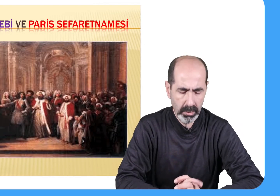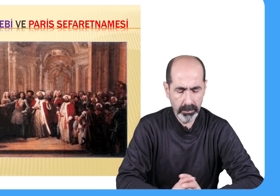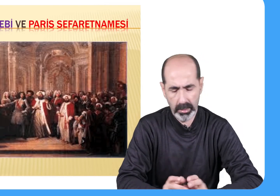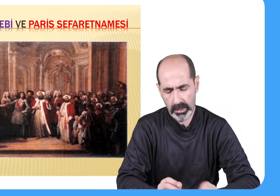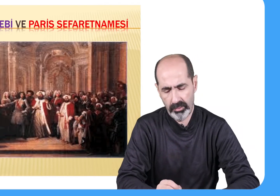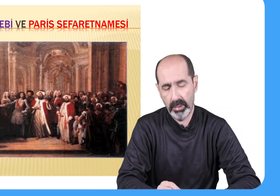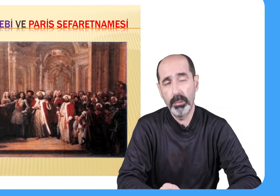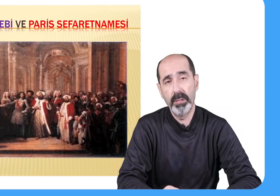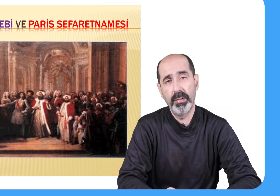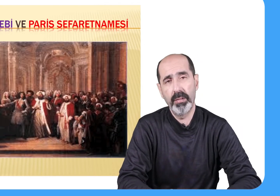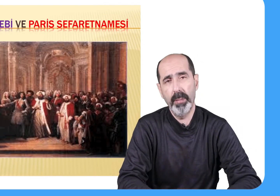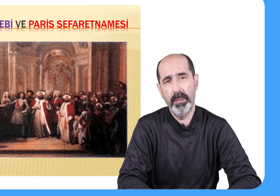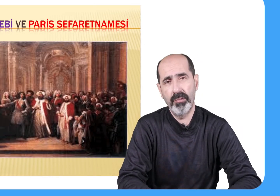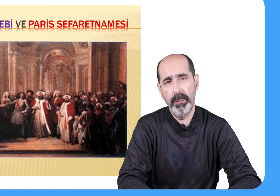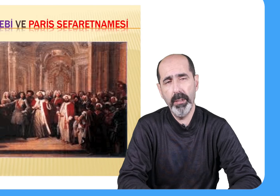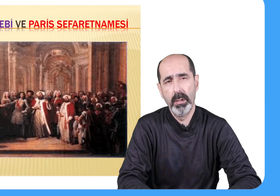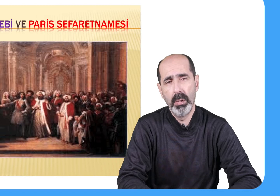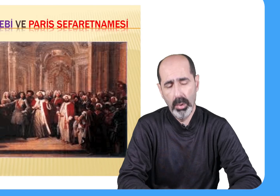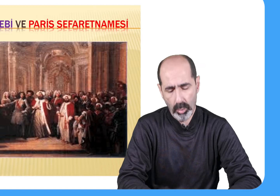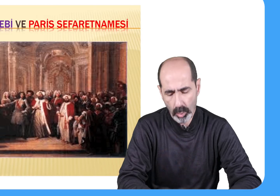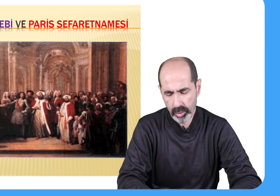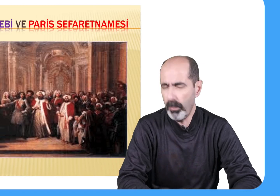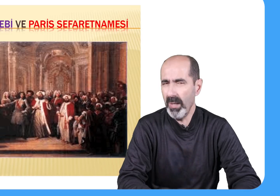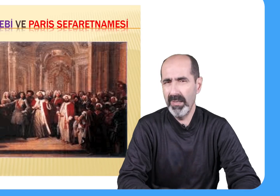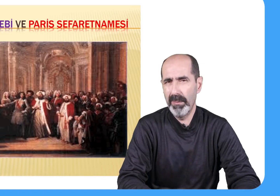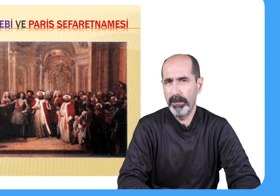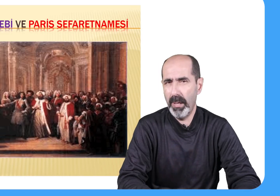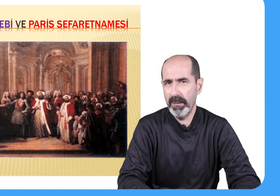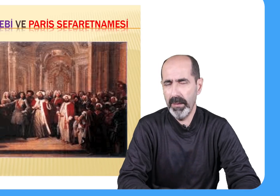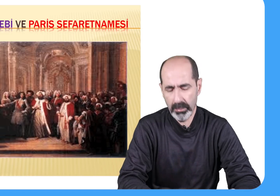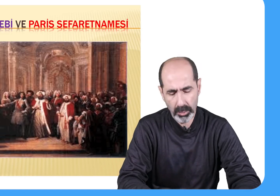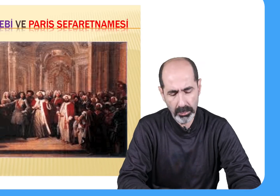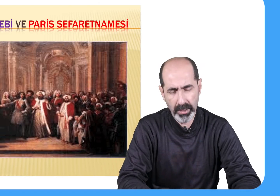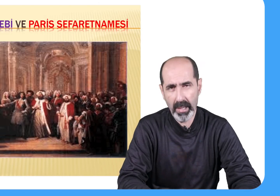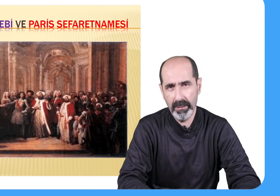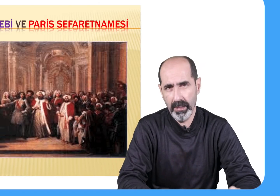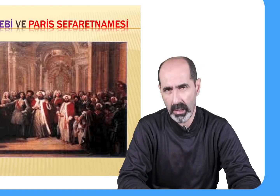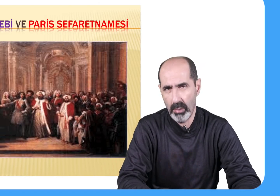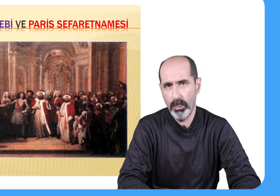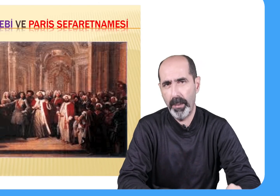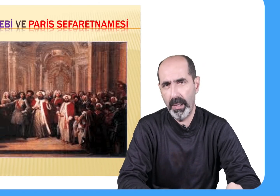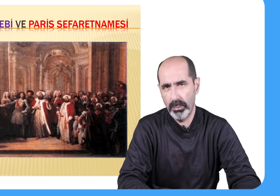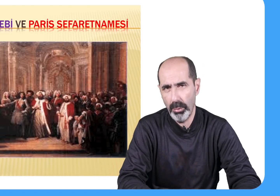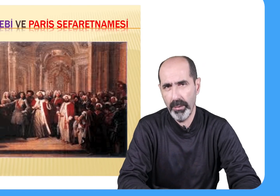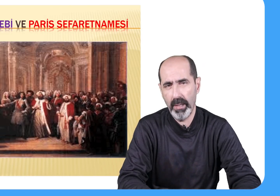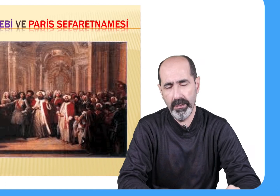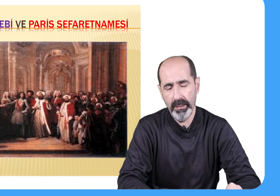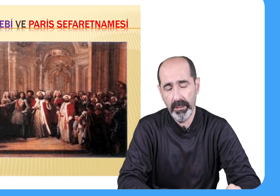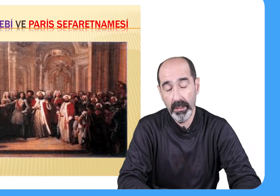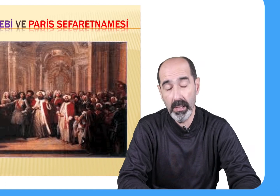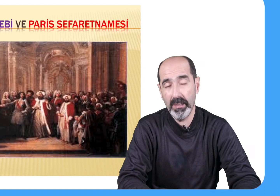kimdir Arkadaşlar bu yirmisekiz Mehmet Çelebi Osmanlı'nın matiya gönderdiği Avrupa'ya